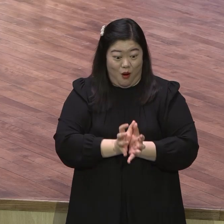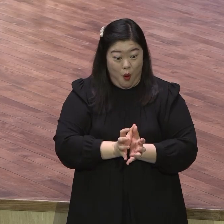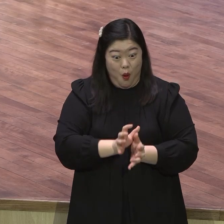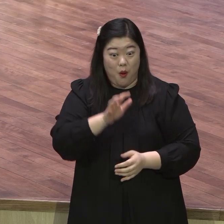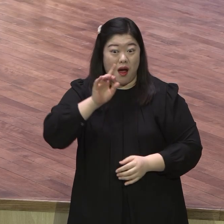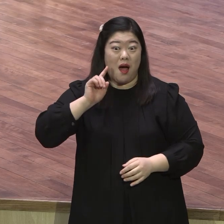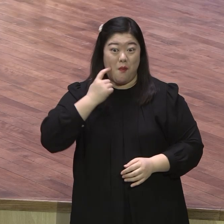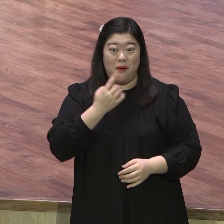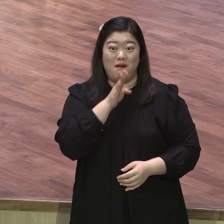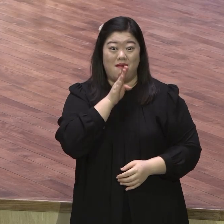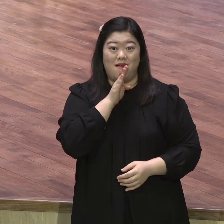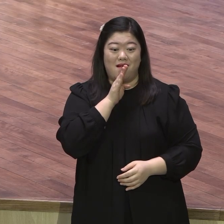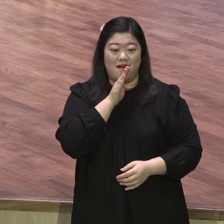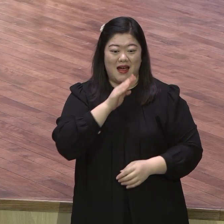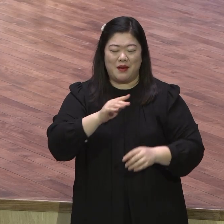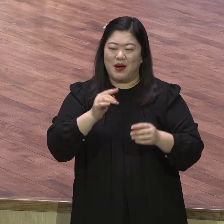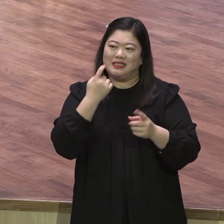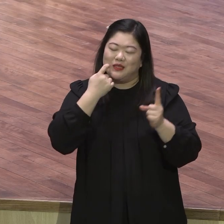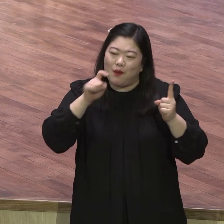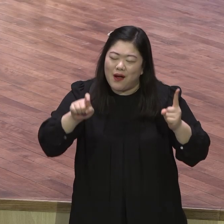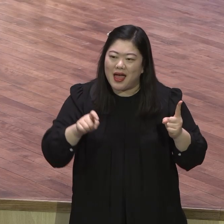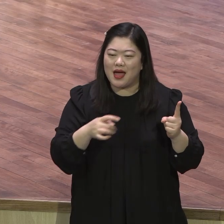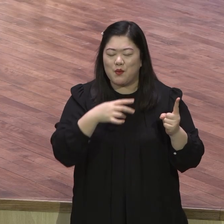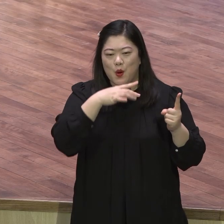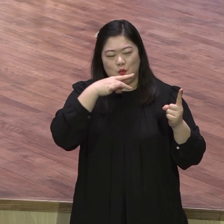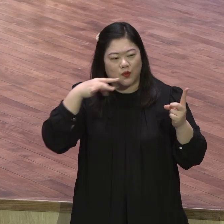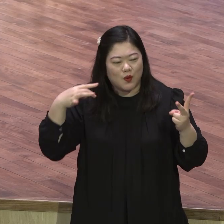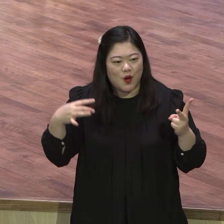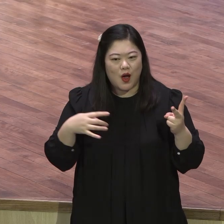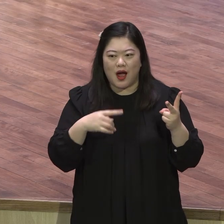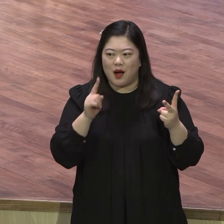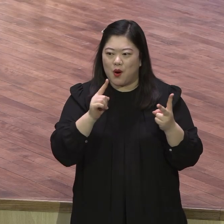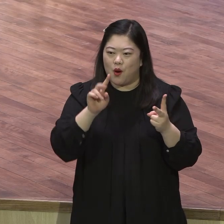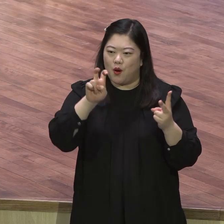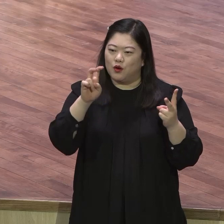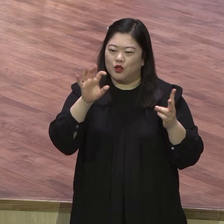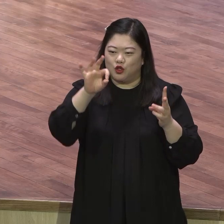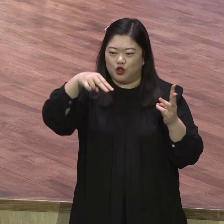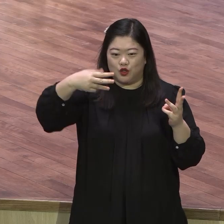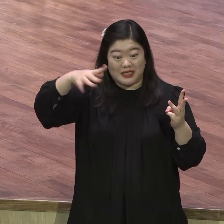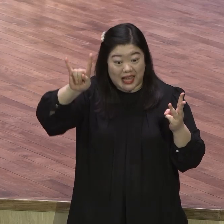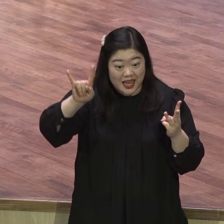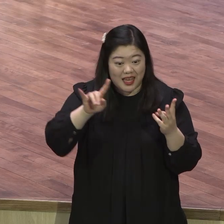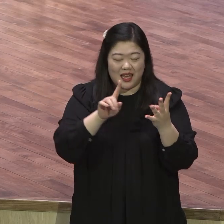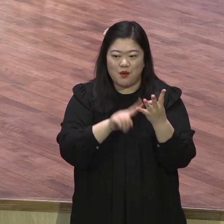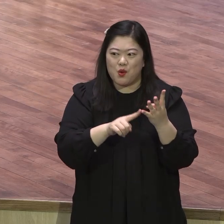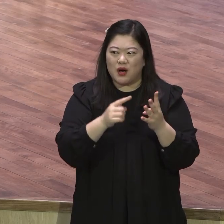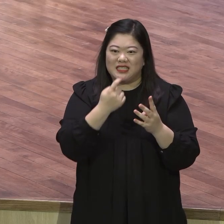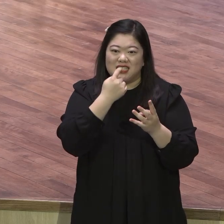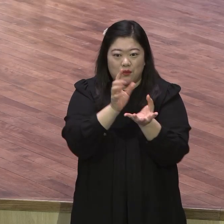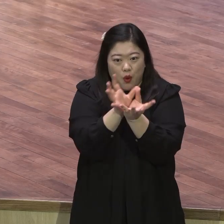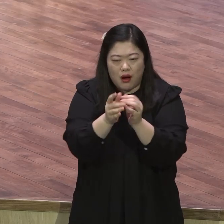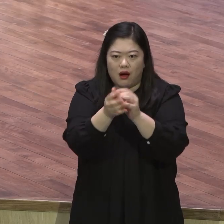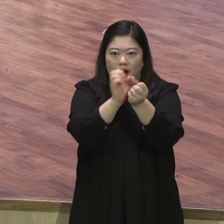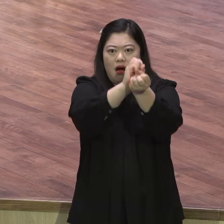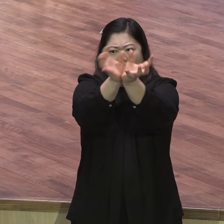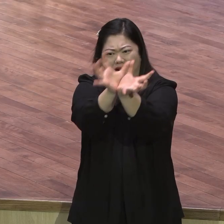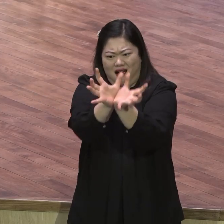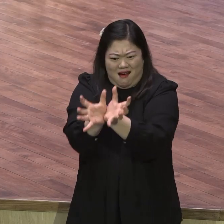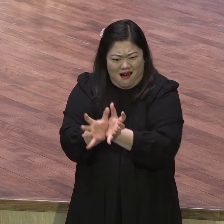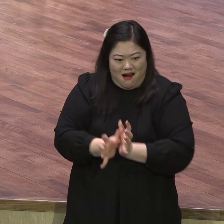활짝활짝 피어있고 개나리, 진달래, 또 유채꽃, 목련 이런 꽃들이 지금 활짝 피어서